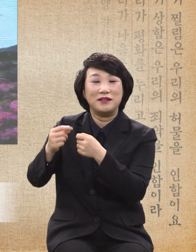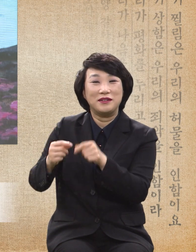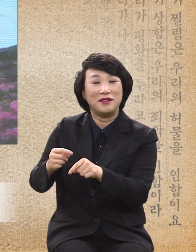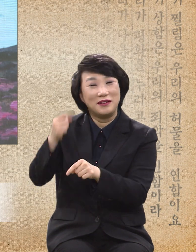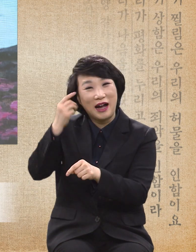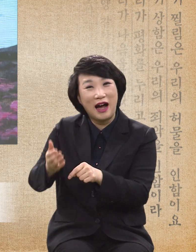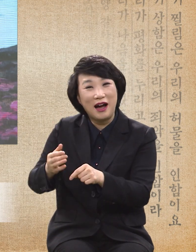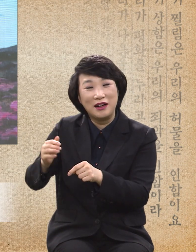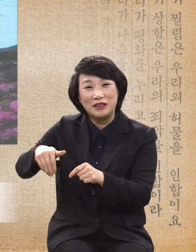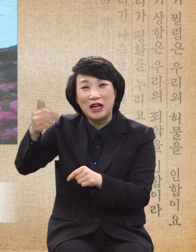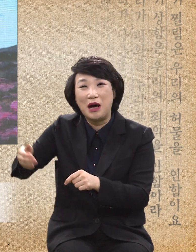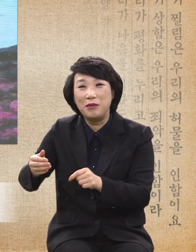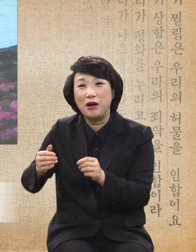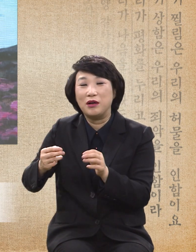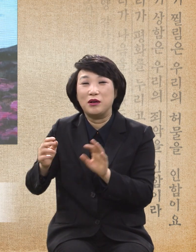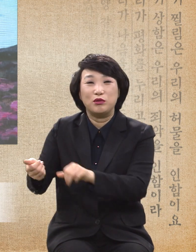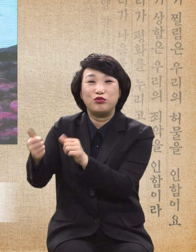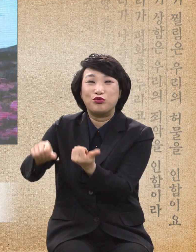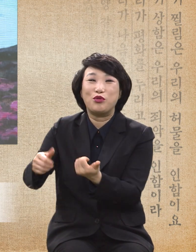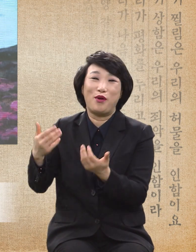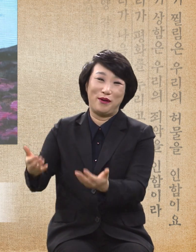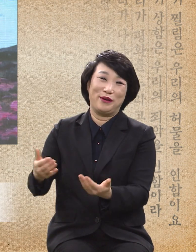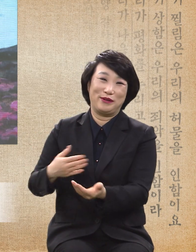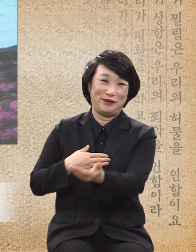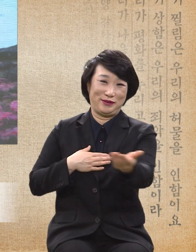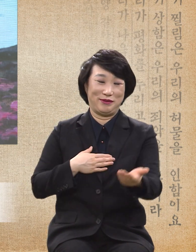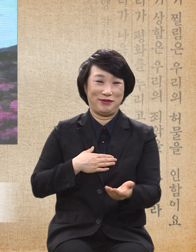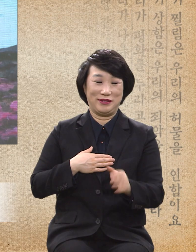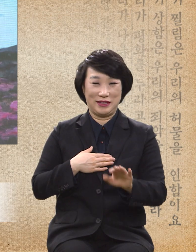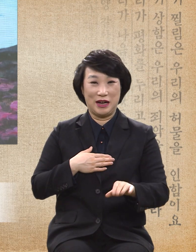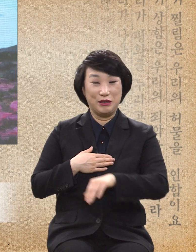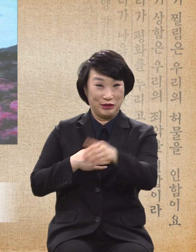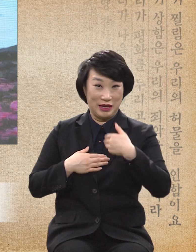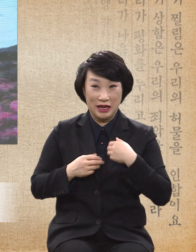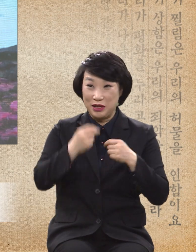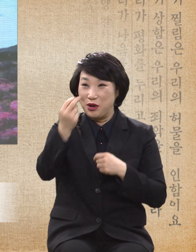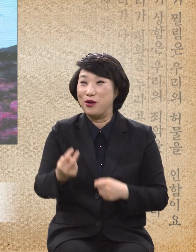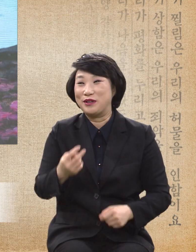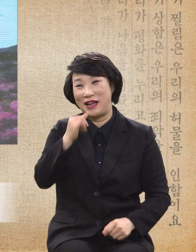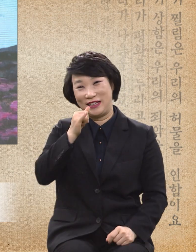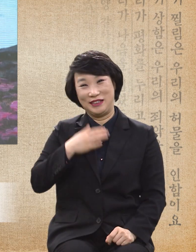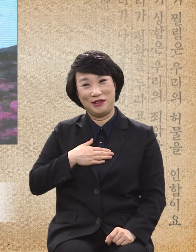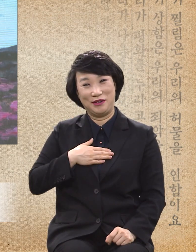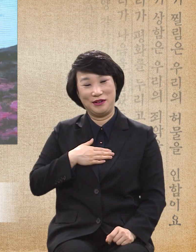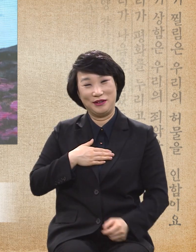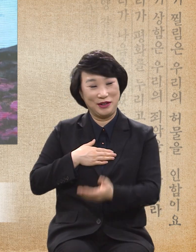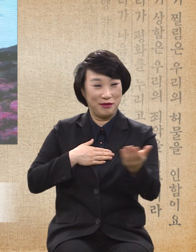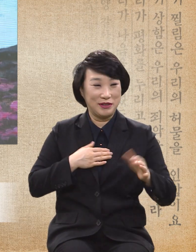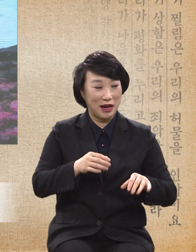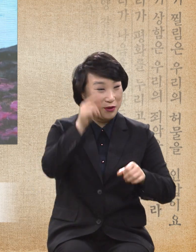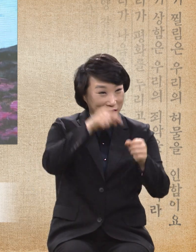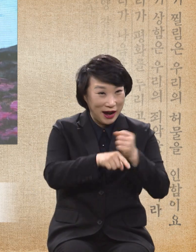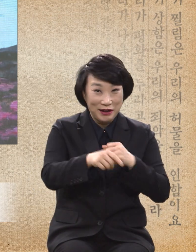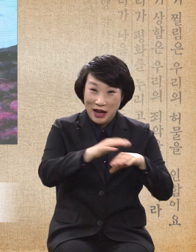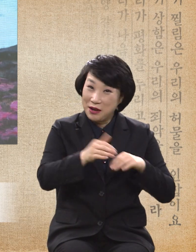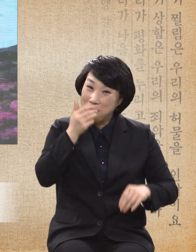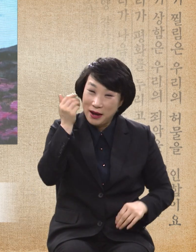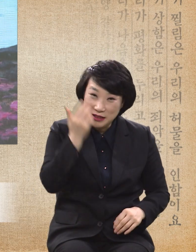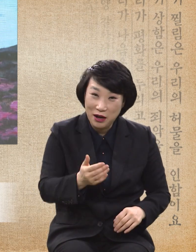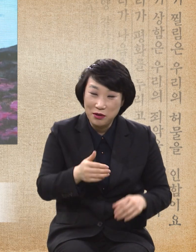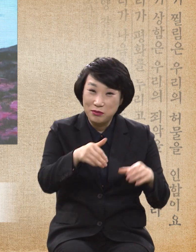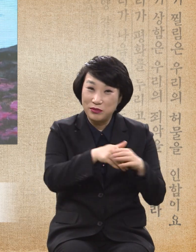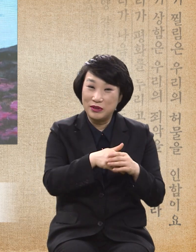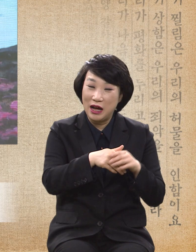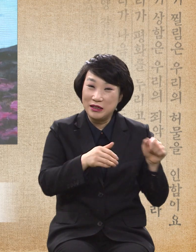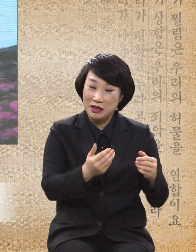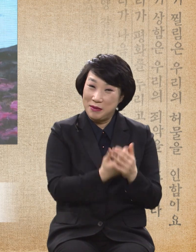것이 과학으로 되는 일이야? 문명으로 되는 일입니까? 간절히 비옵나니 과학을